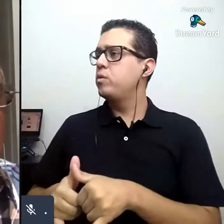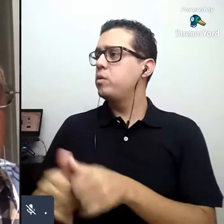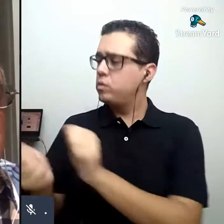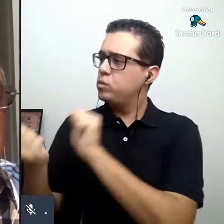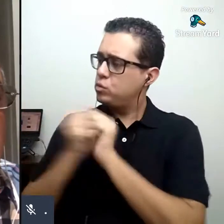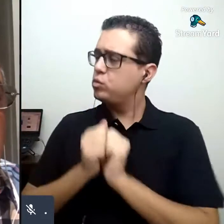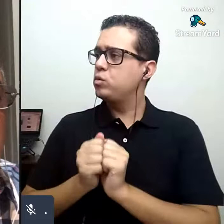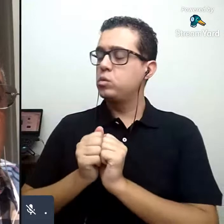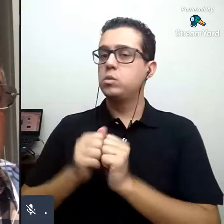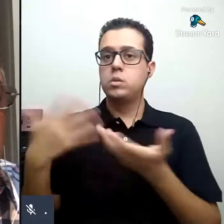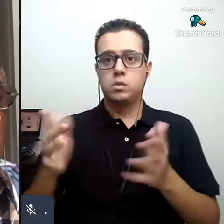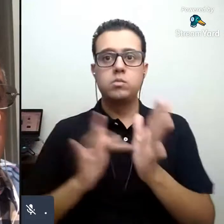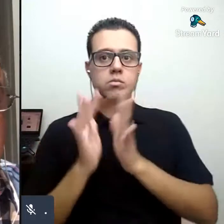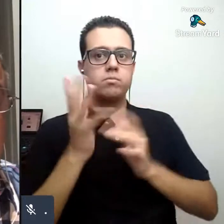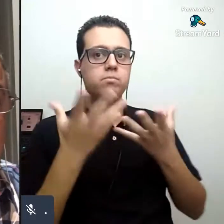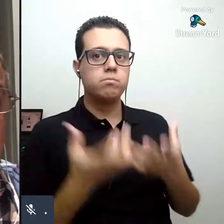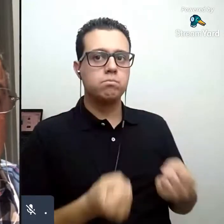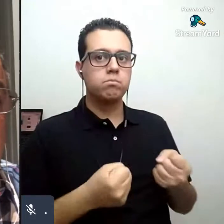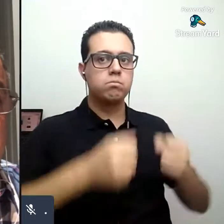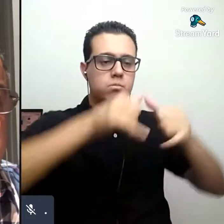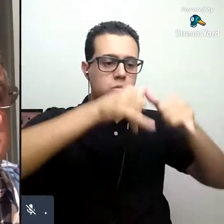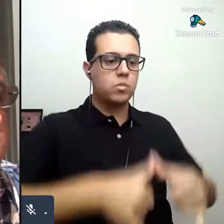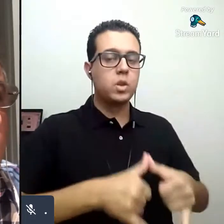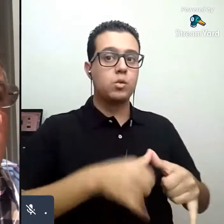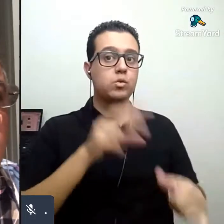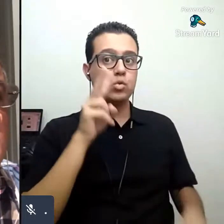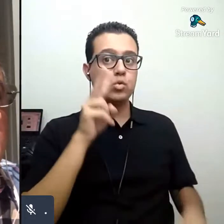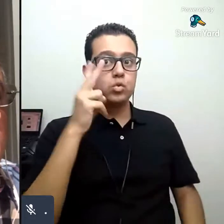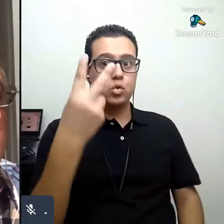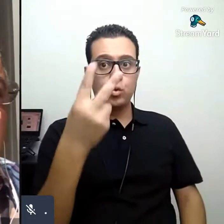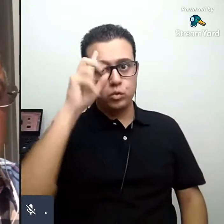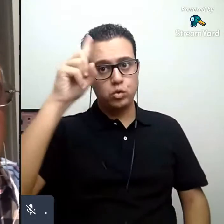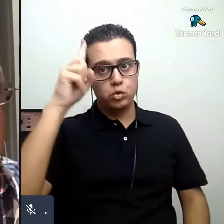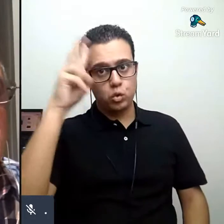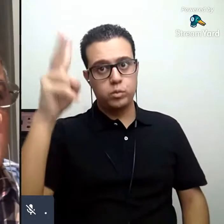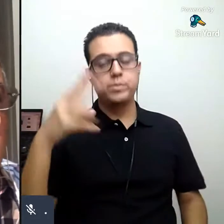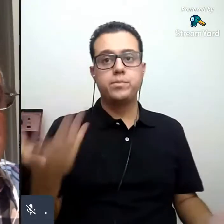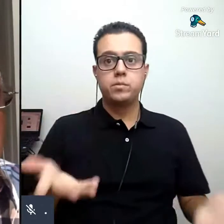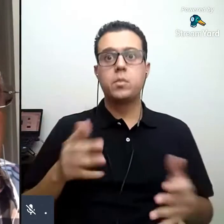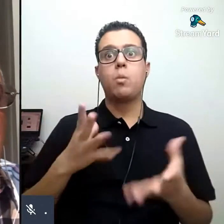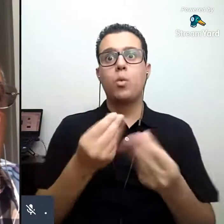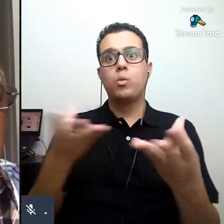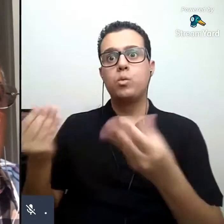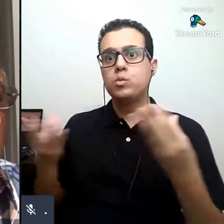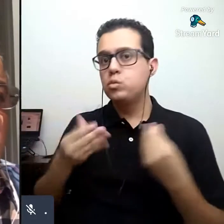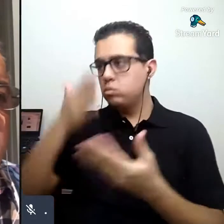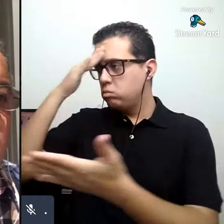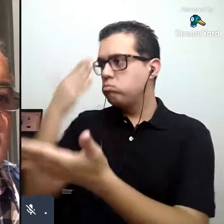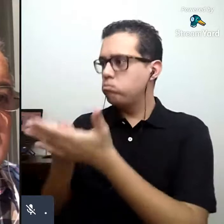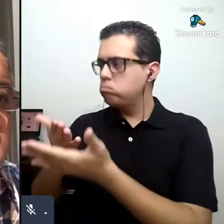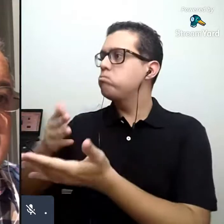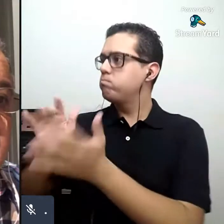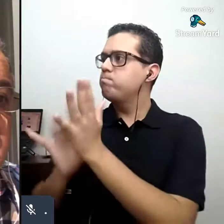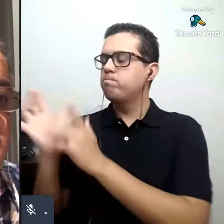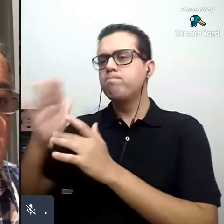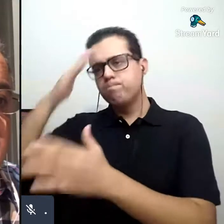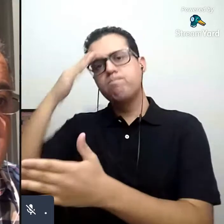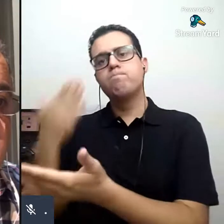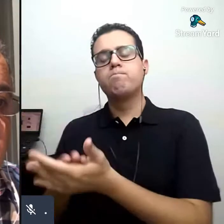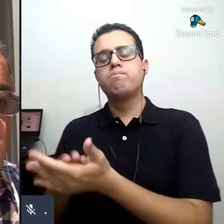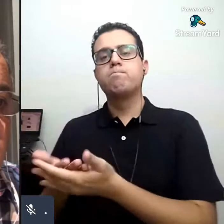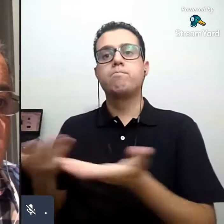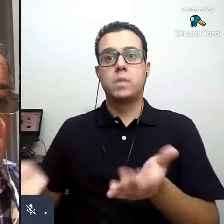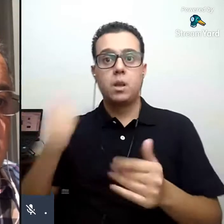Muitos outros creram nele por causa da sua palavra. E diziam à mulher: já agora não é pelo que disseste que